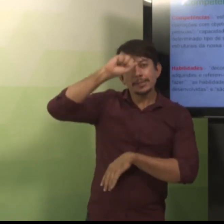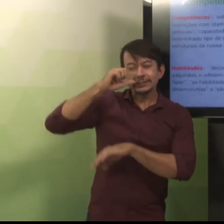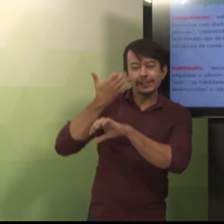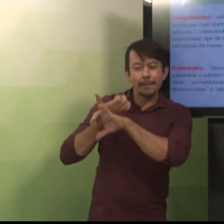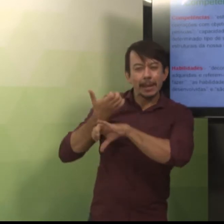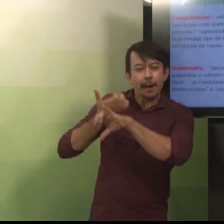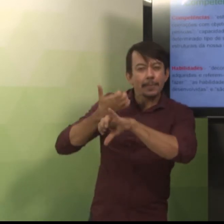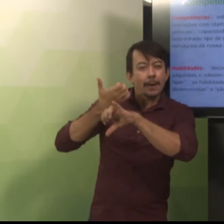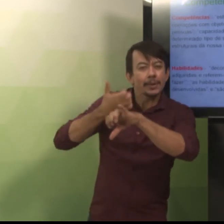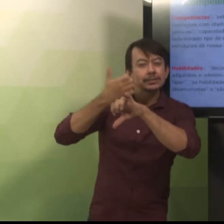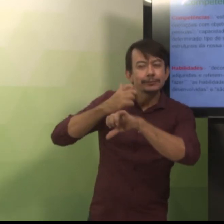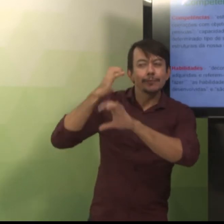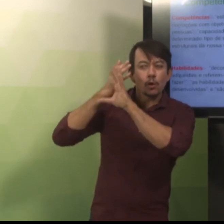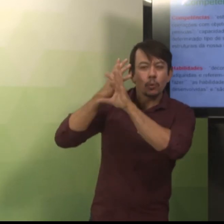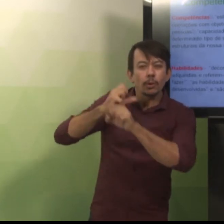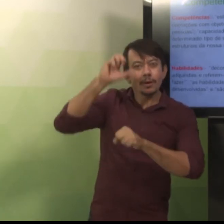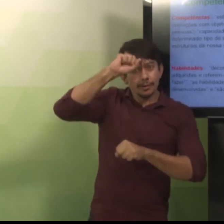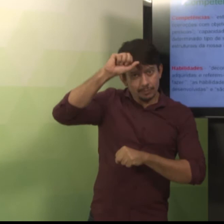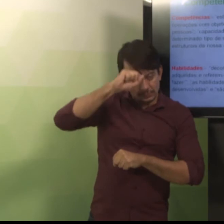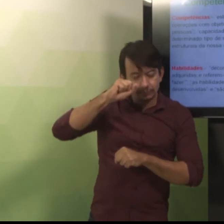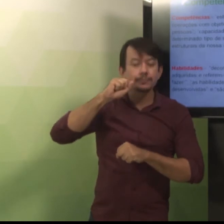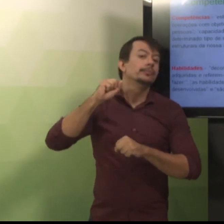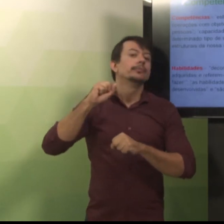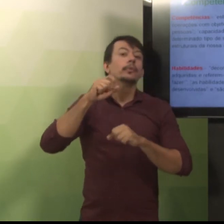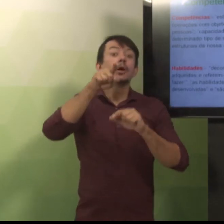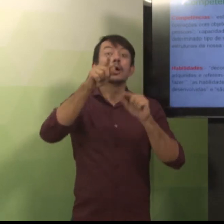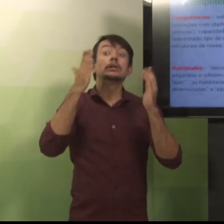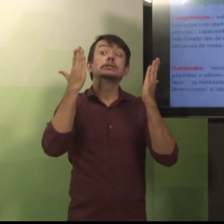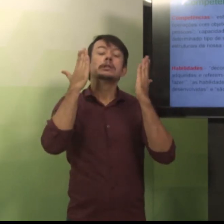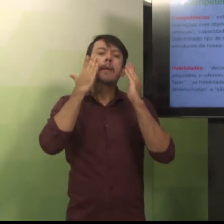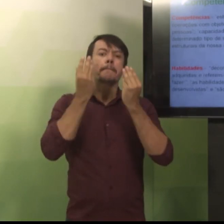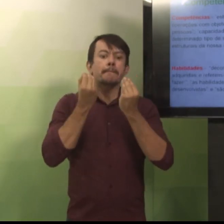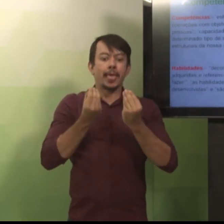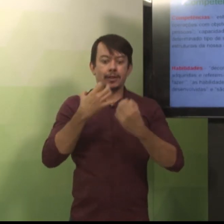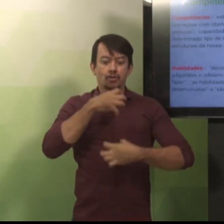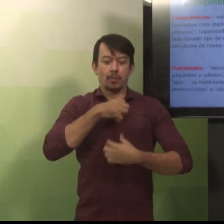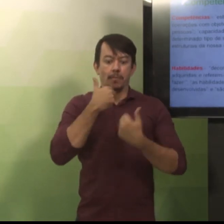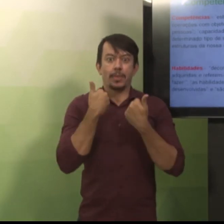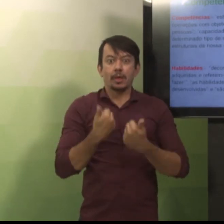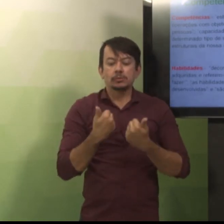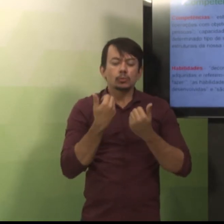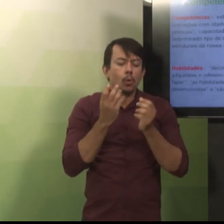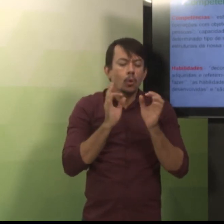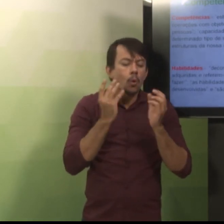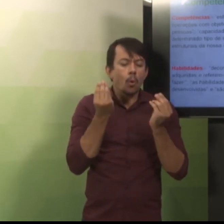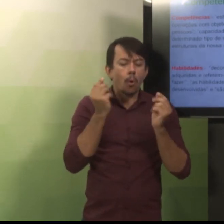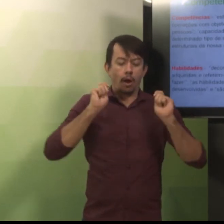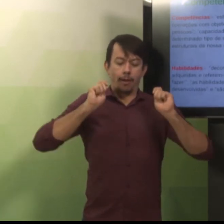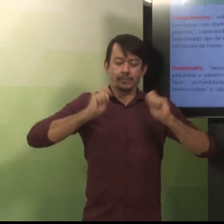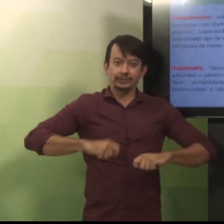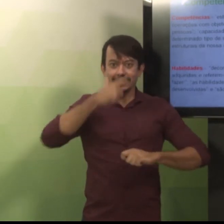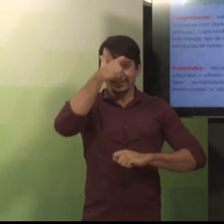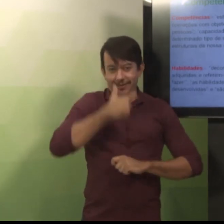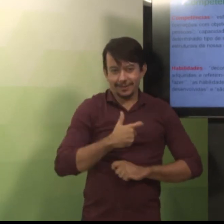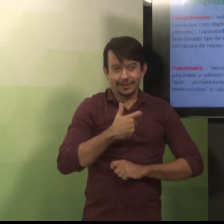No Letras Libras, nós temos um embasamento, uma base de conhecimentos que